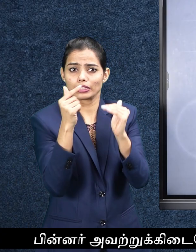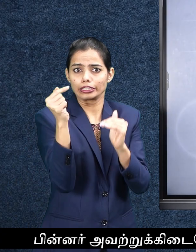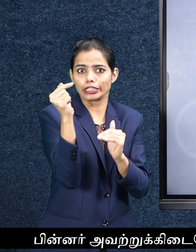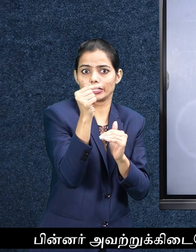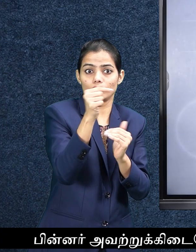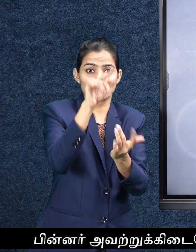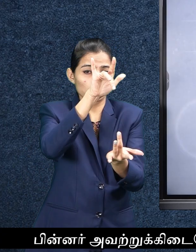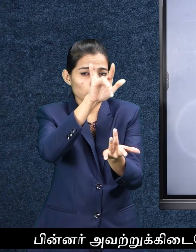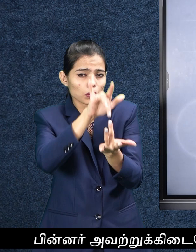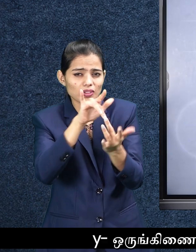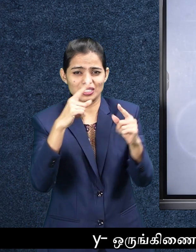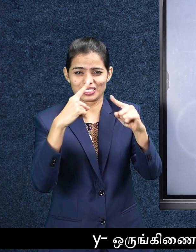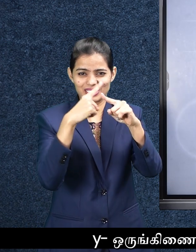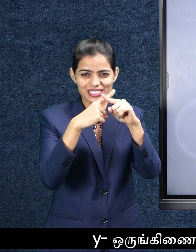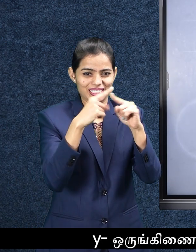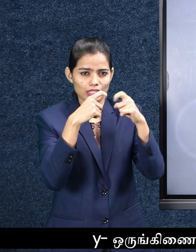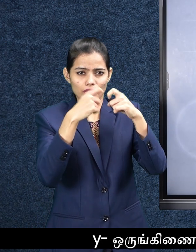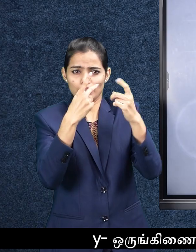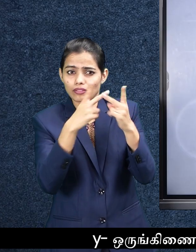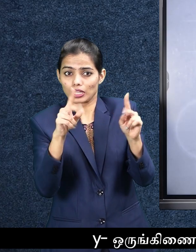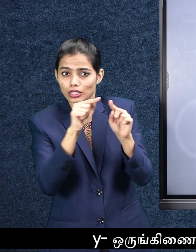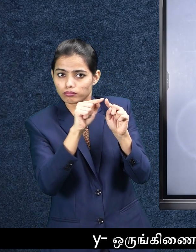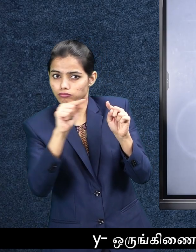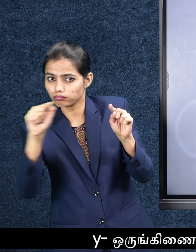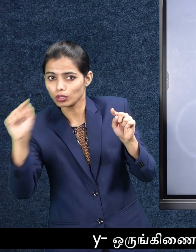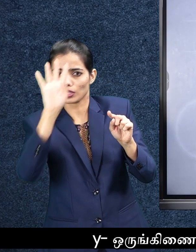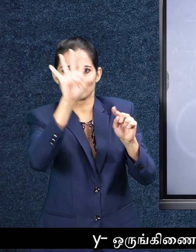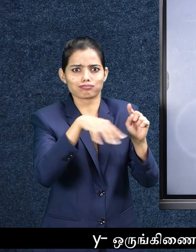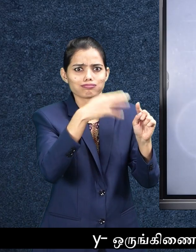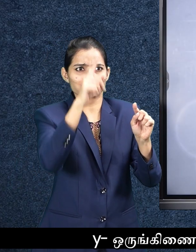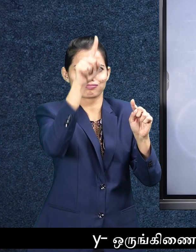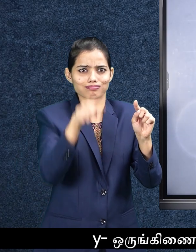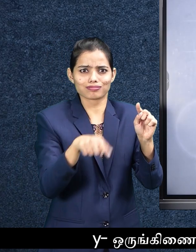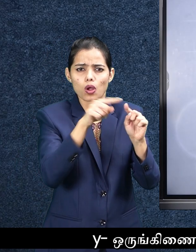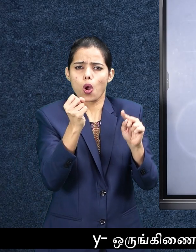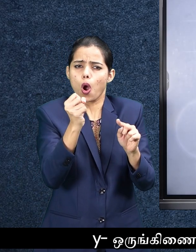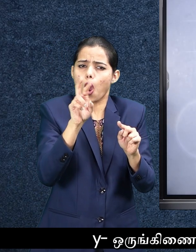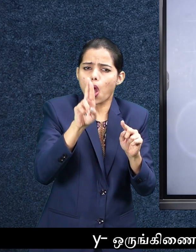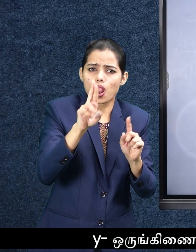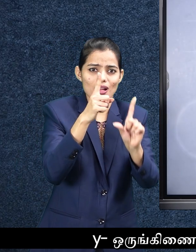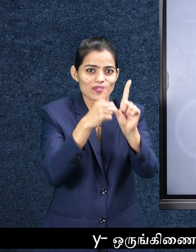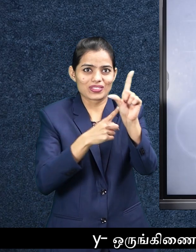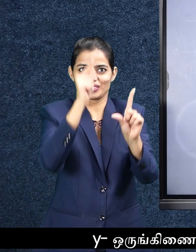ஆயத்தொலைகள் அல்லது y ஒருங்கிணைப்புகளுக்கு இடையிலான வேறுபாட்டிற்கு சமம்.